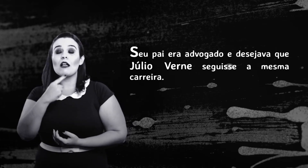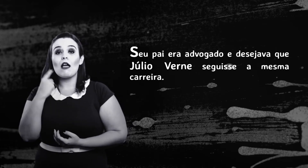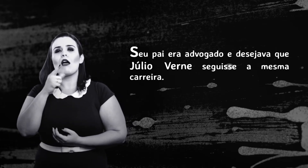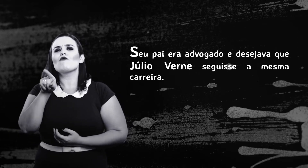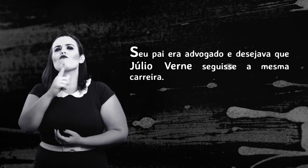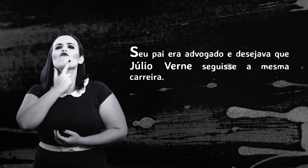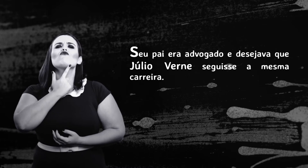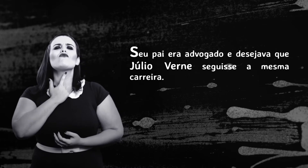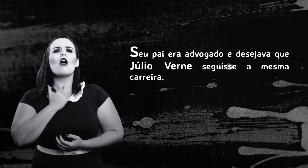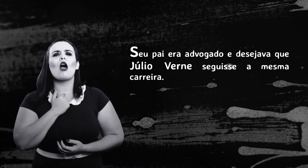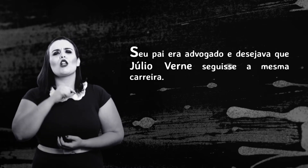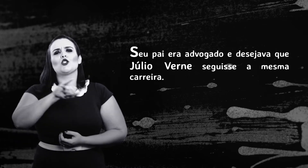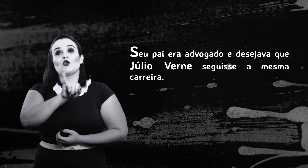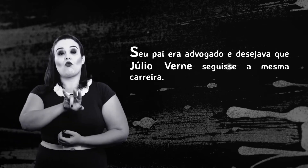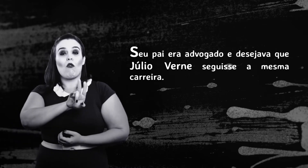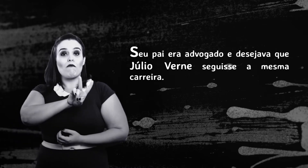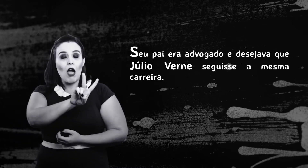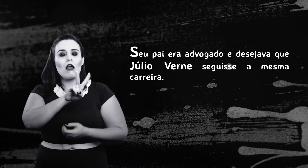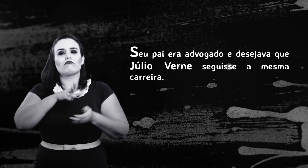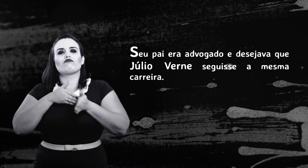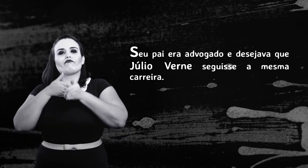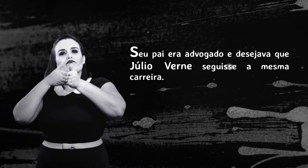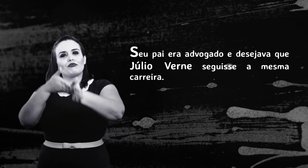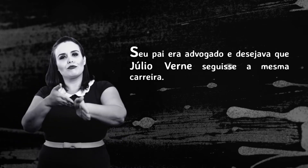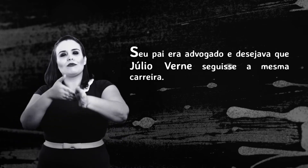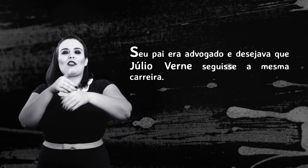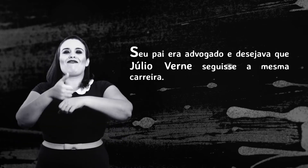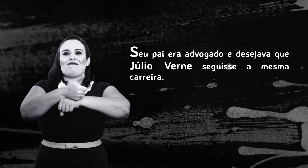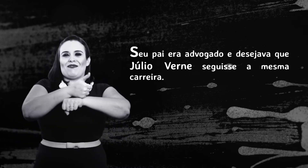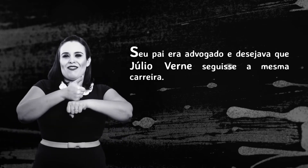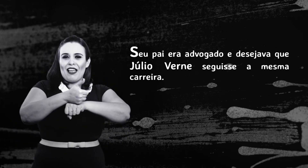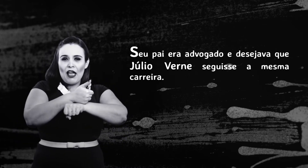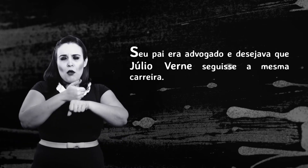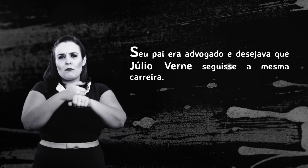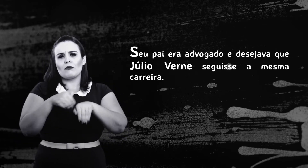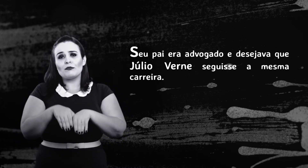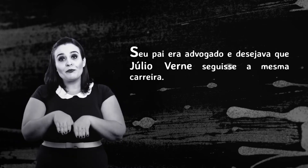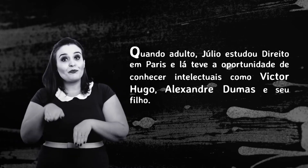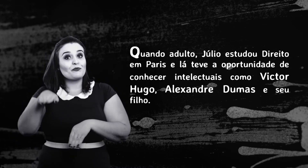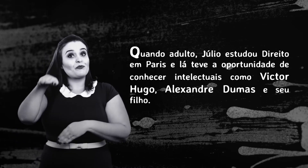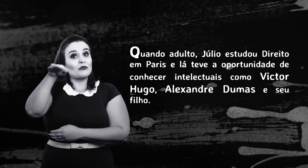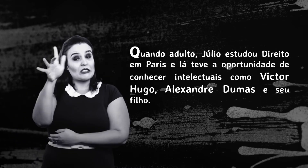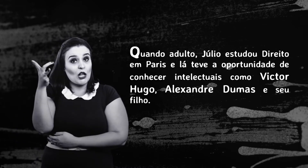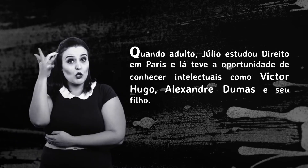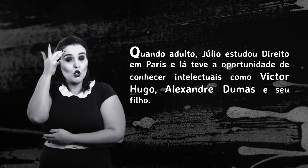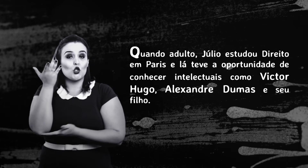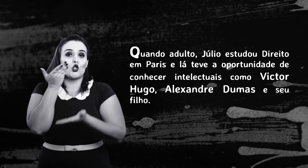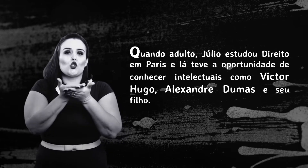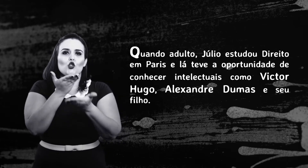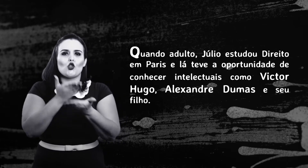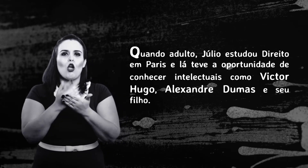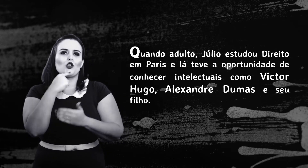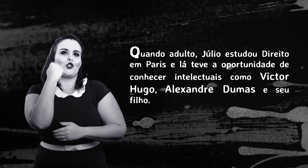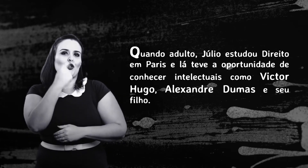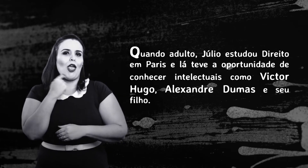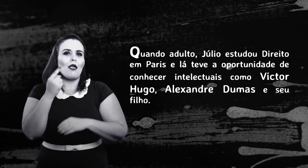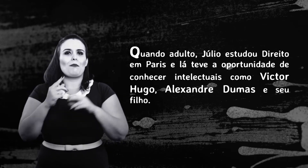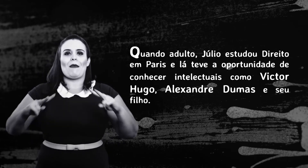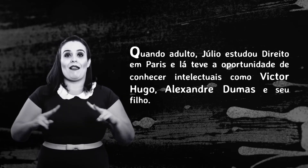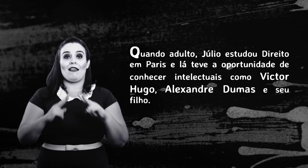advogado e desejava que Júlio Verne seguisse a mesma carreira. Quando adulto, Júlio estudou direito em Paris e